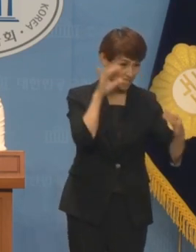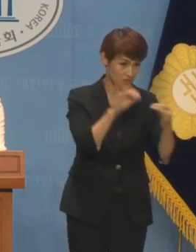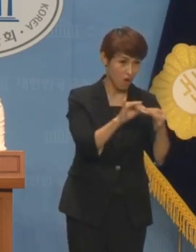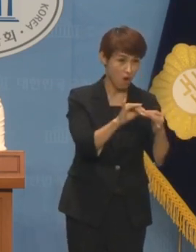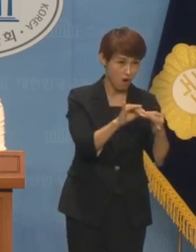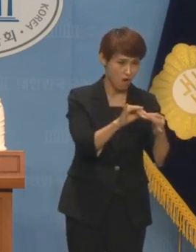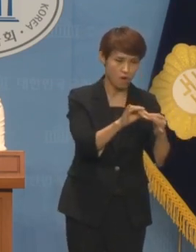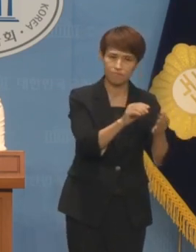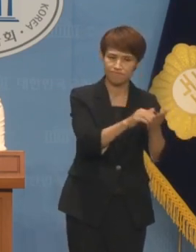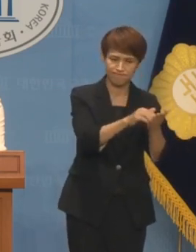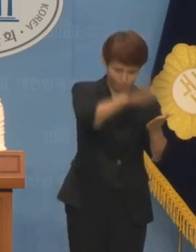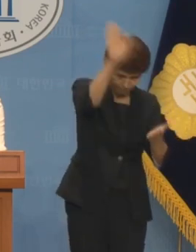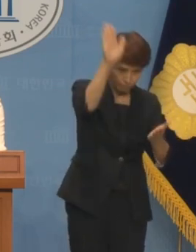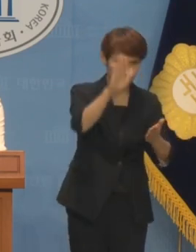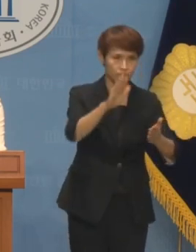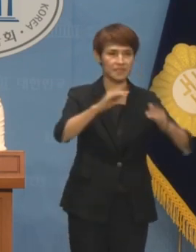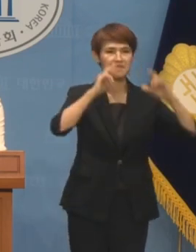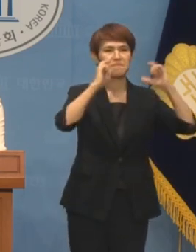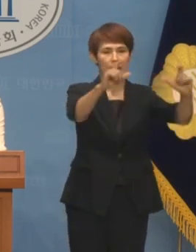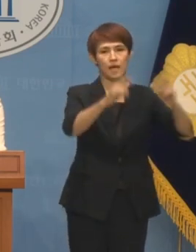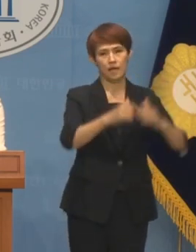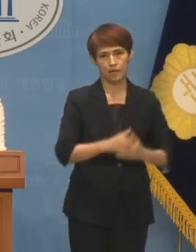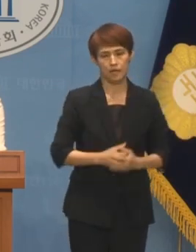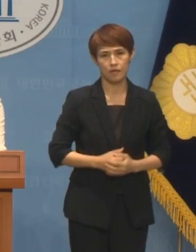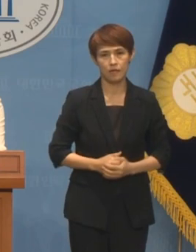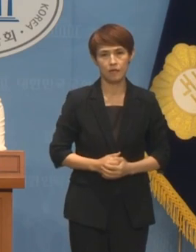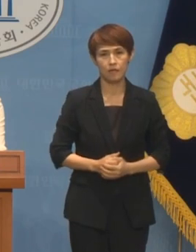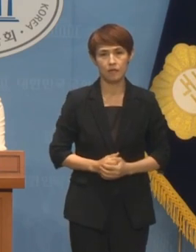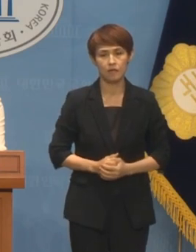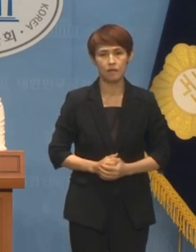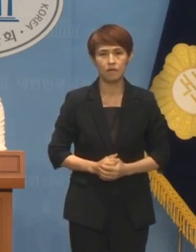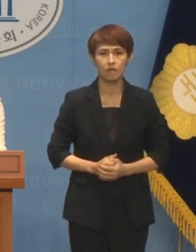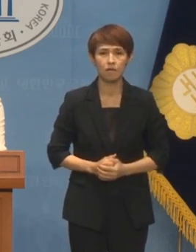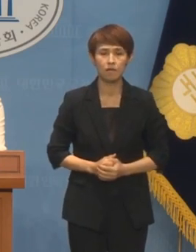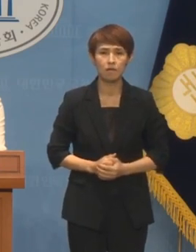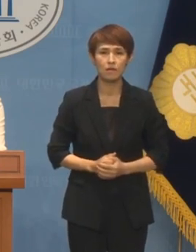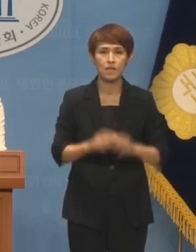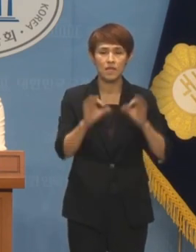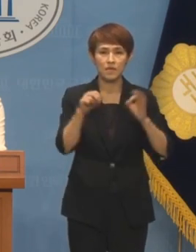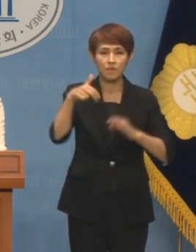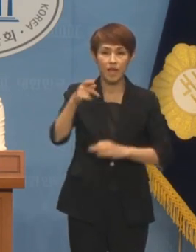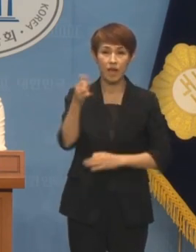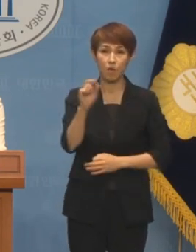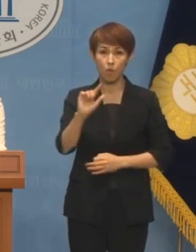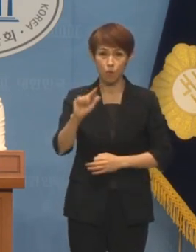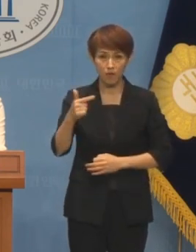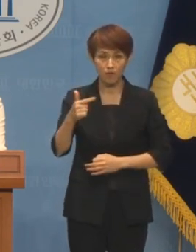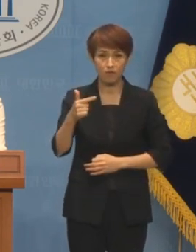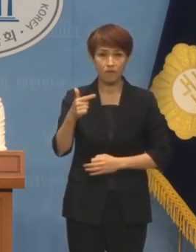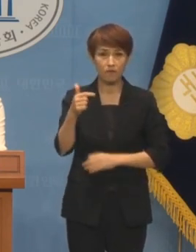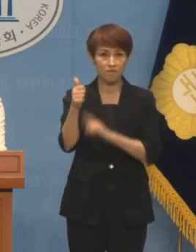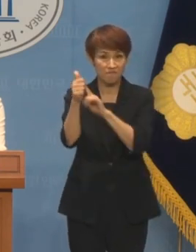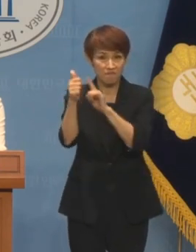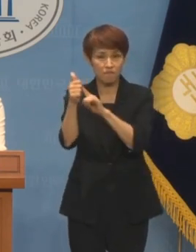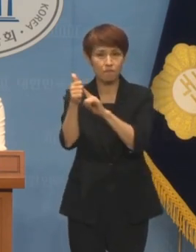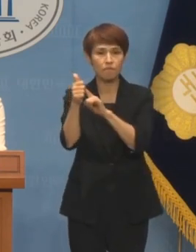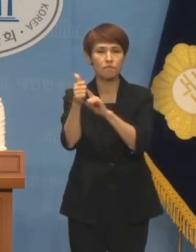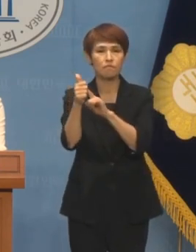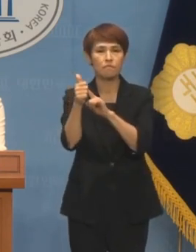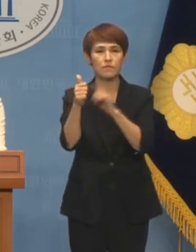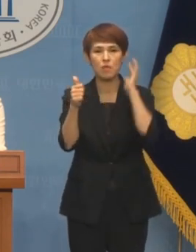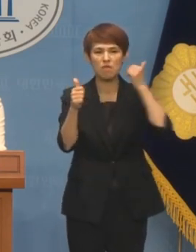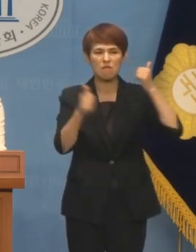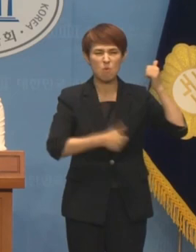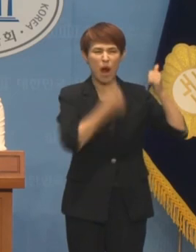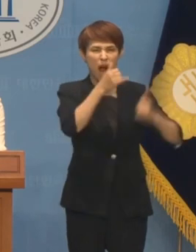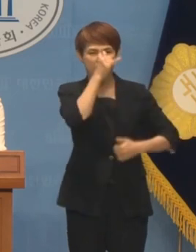당을 떠나라 라며 공개 압박하고 있습니다. 김계환 사령관의 휴대폰에서 VIP 경로를